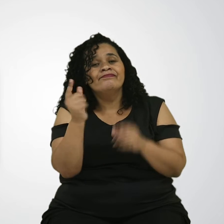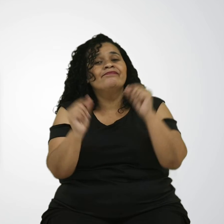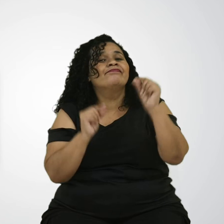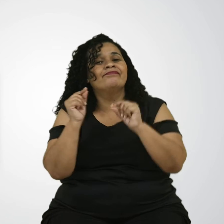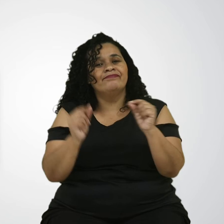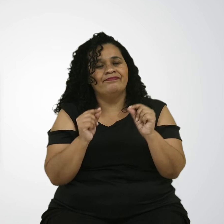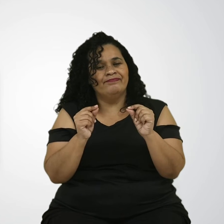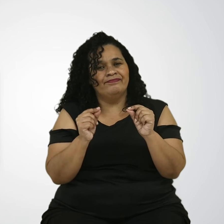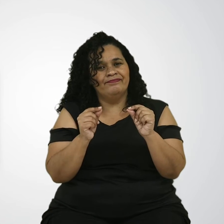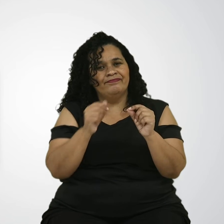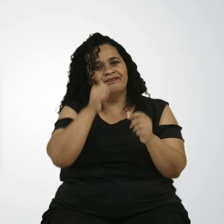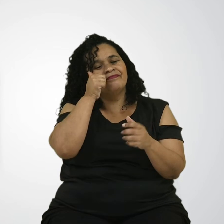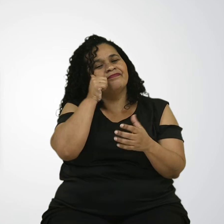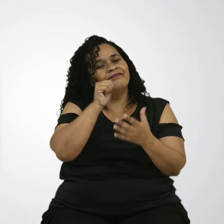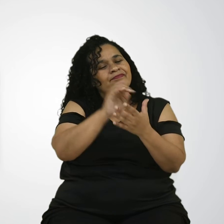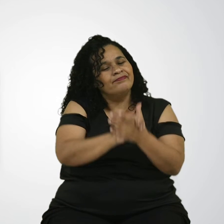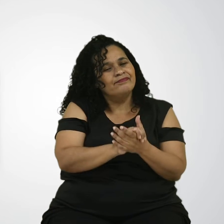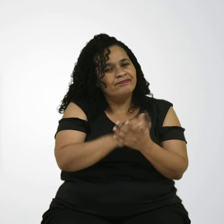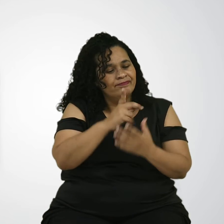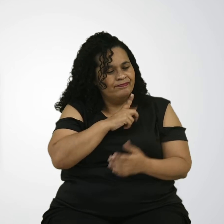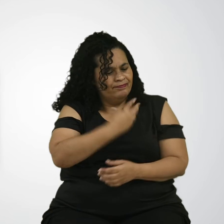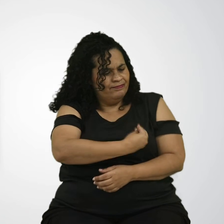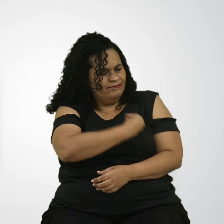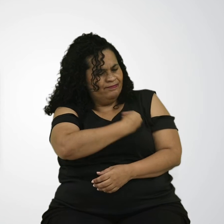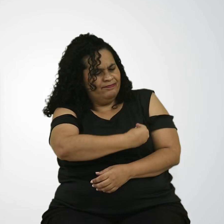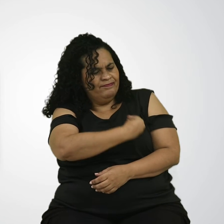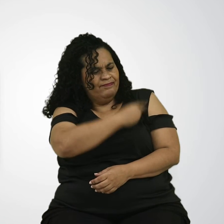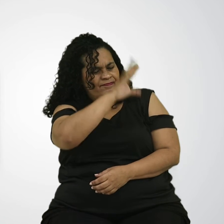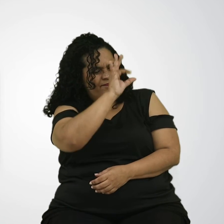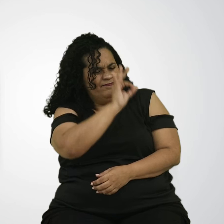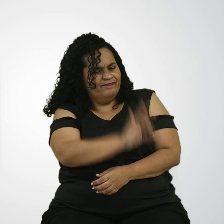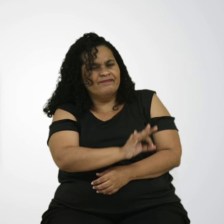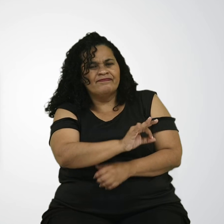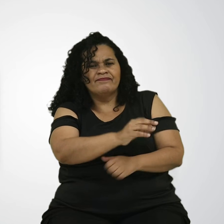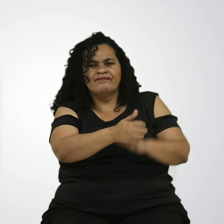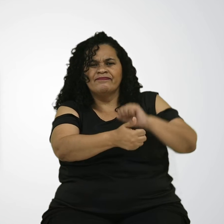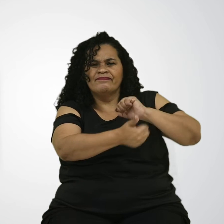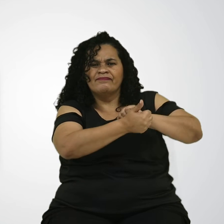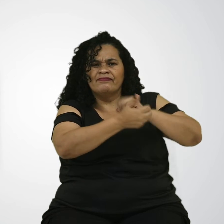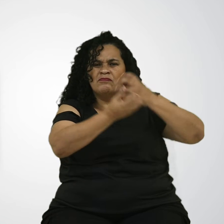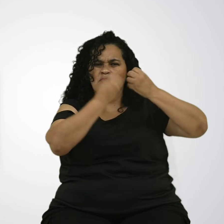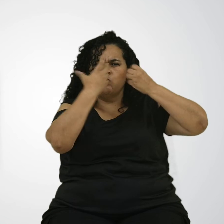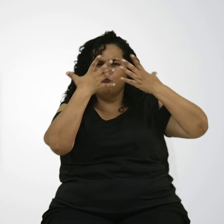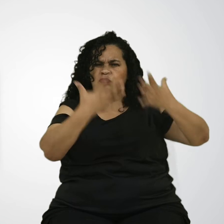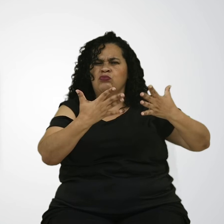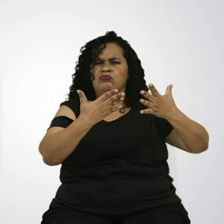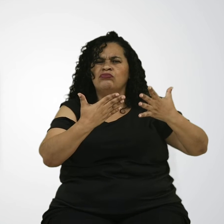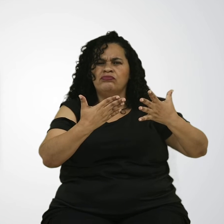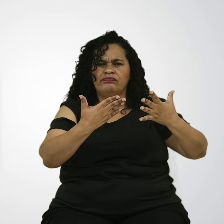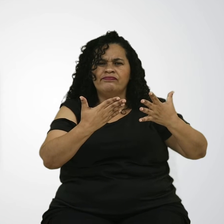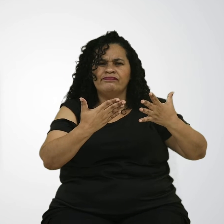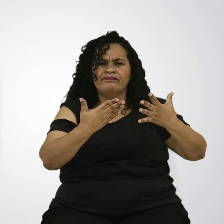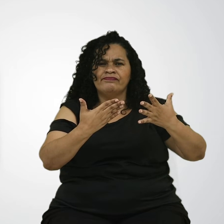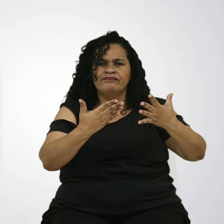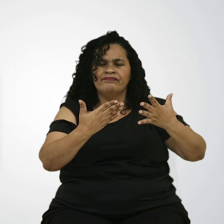minha esposa tenha uma vida e uma vida com dignidade, com qualidade? É isso que eu